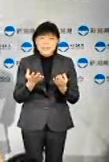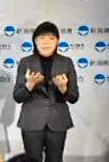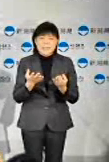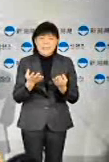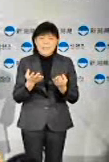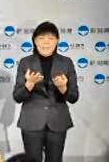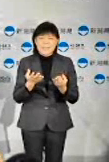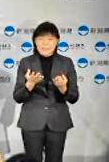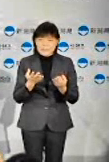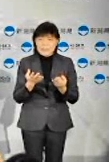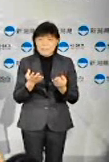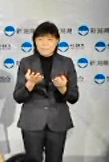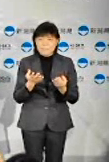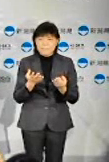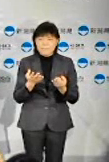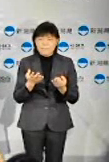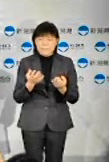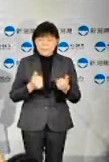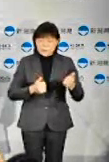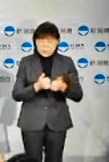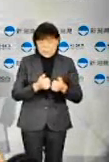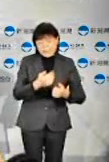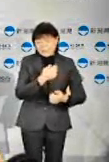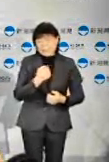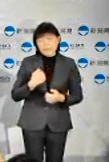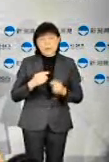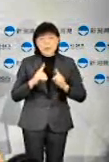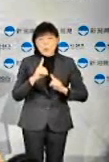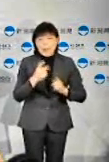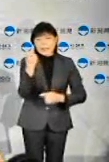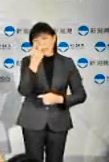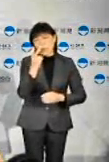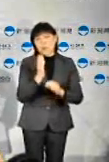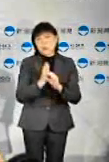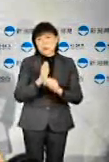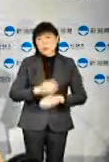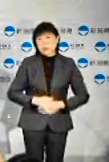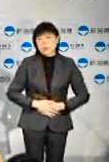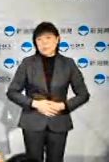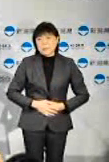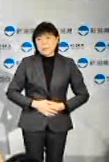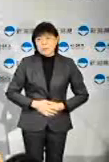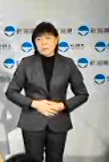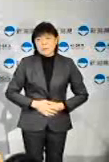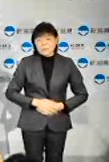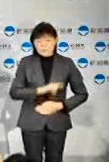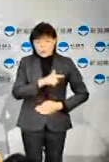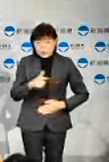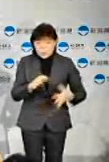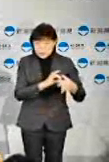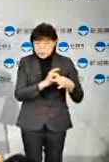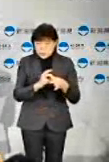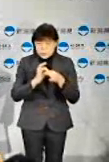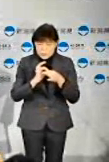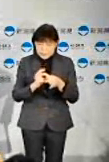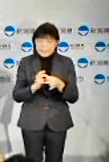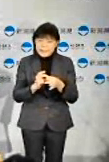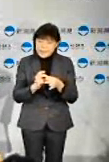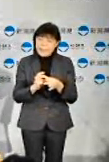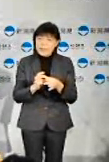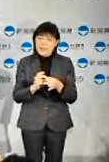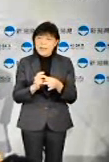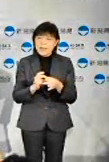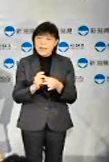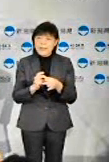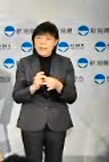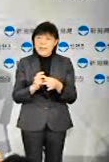インパクトのあるものができないかっていうことはもちろん検討してます。でそうしたものを通じてあの機運というもの